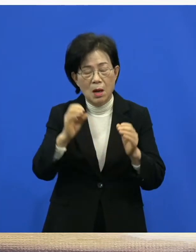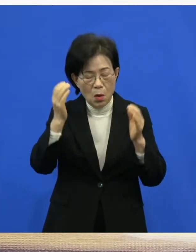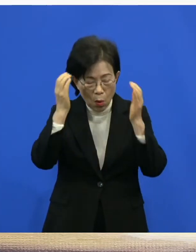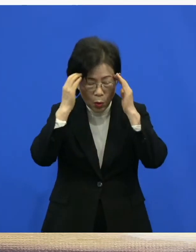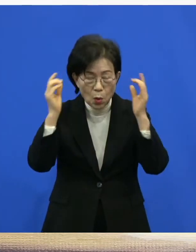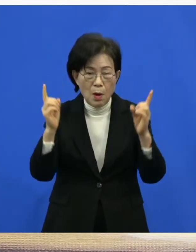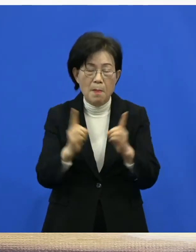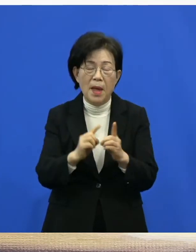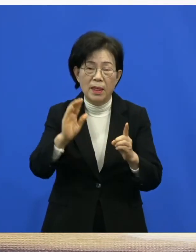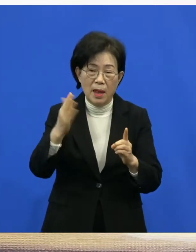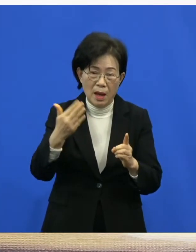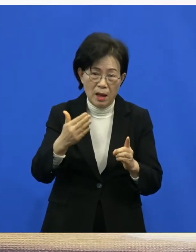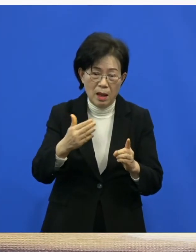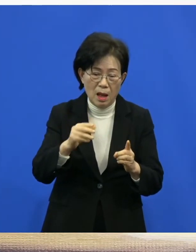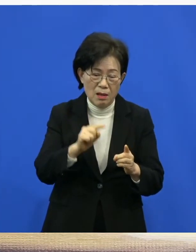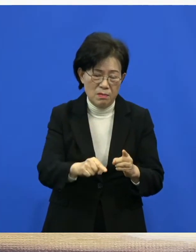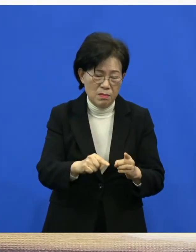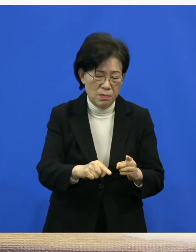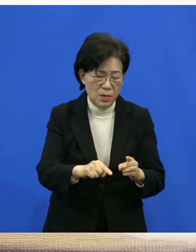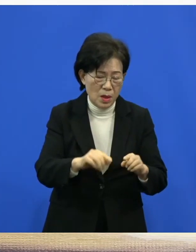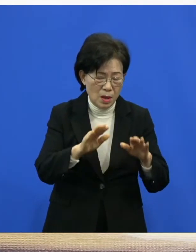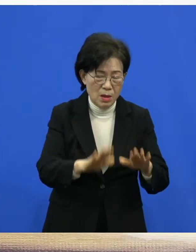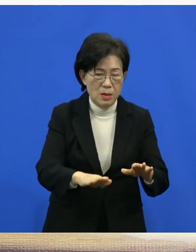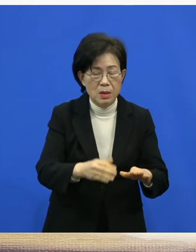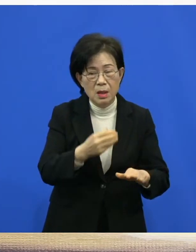마주한 현실은 생각보다 더 냉혹합니다.